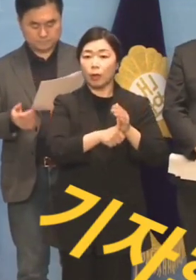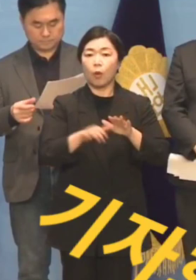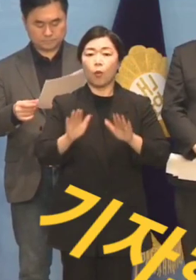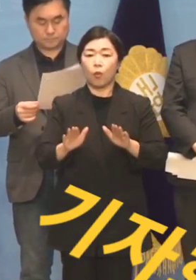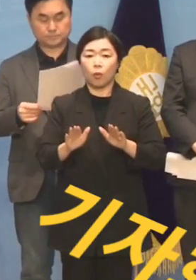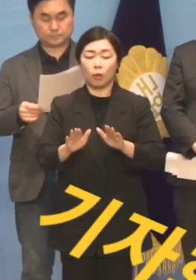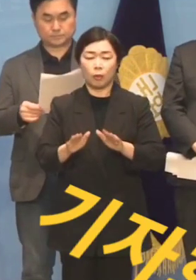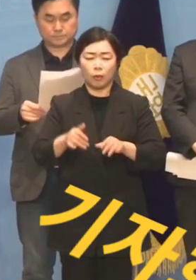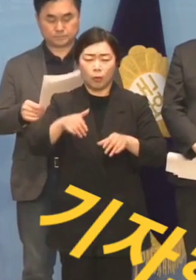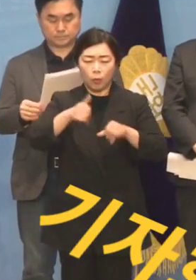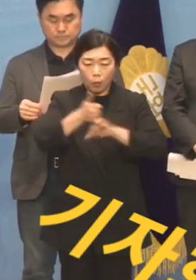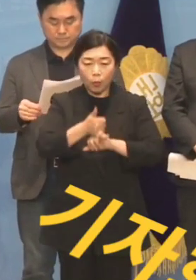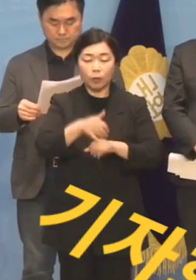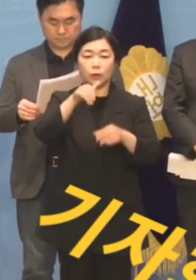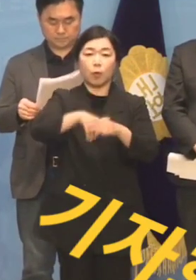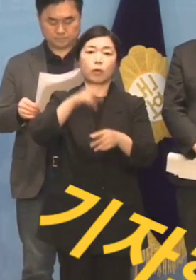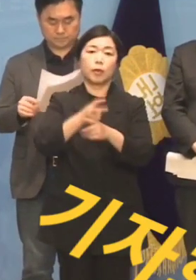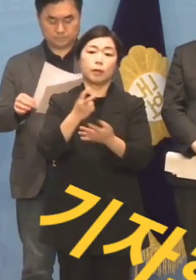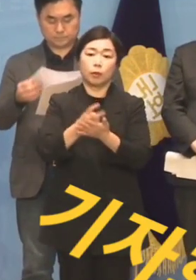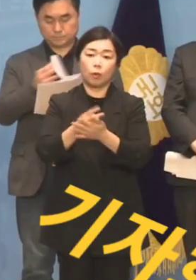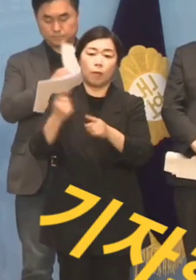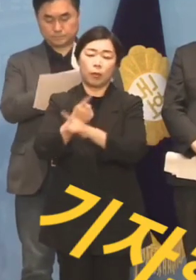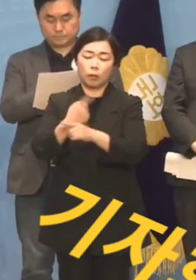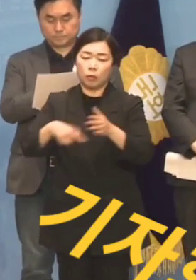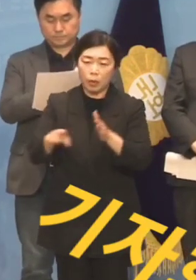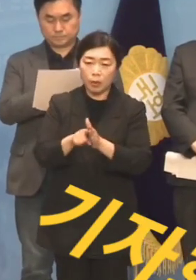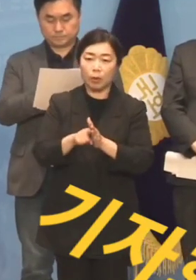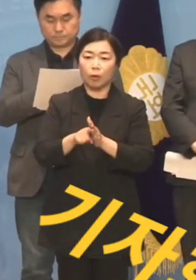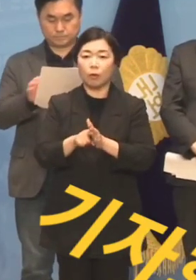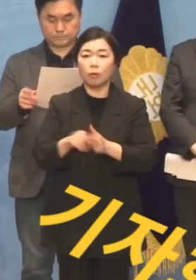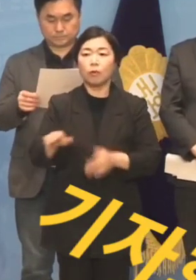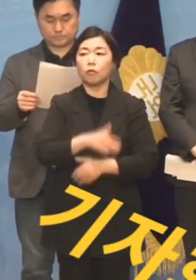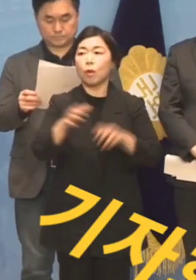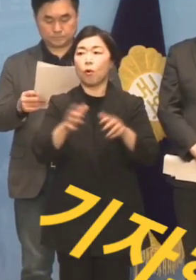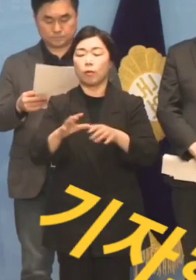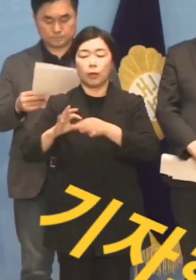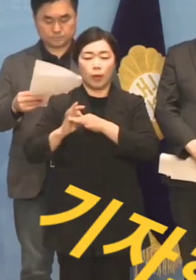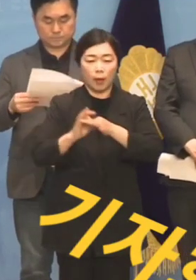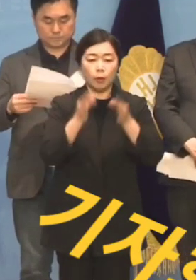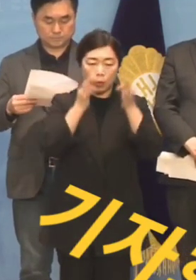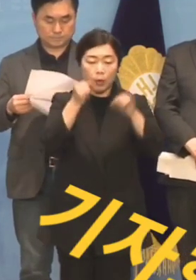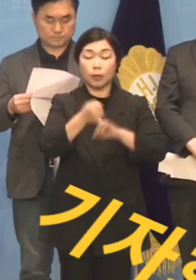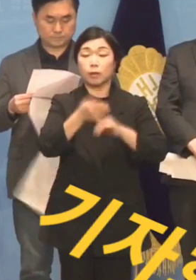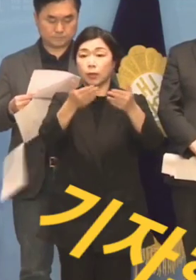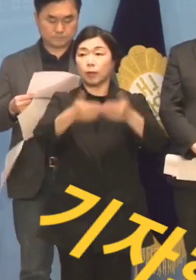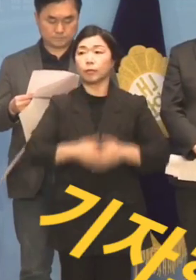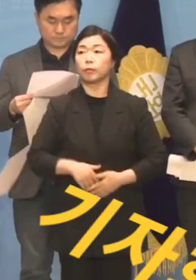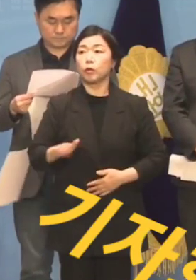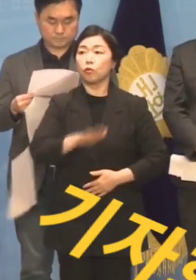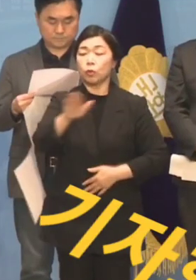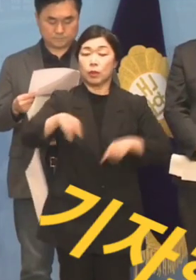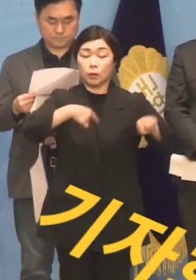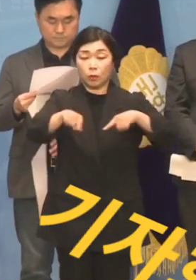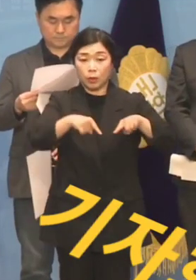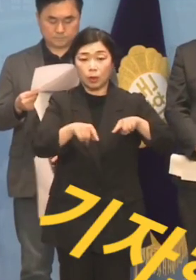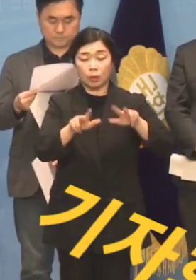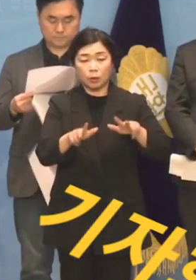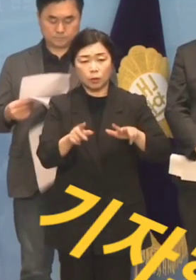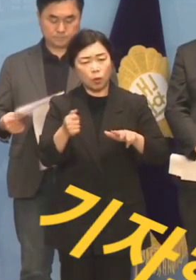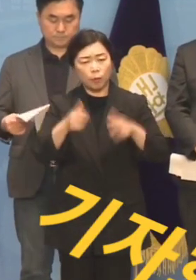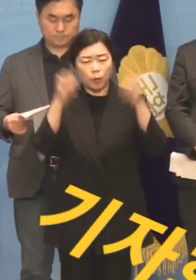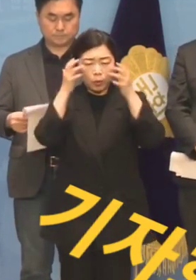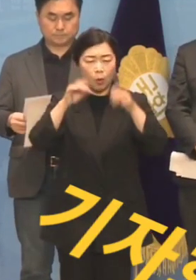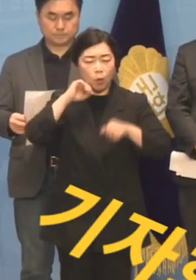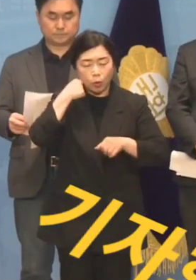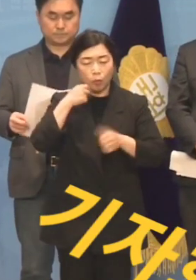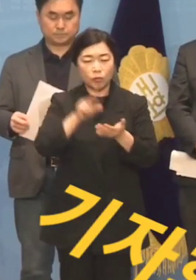반드시 이루어질 수 있도록 초당적 정치개혁 의원 모임은 끝까지 최선을 다하겠습니다. 우리 정치가 다소